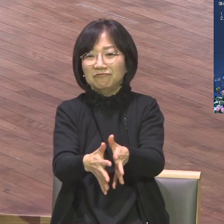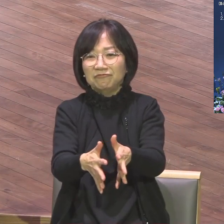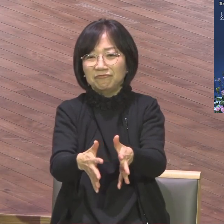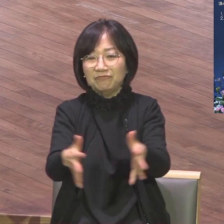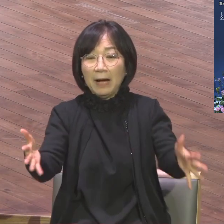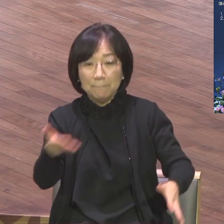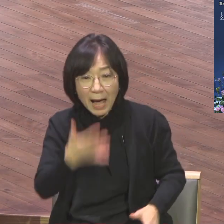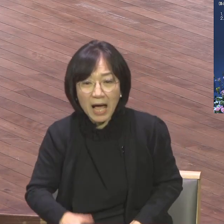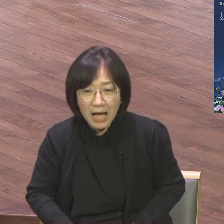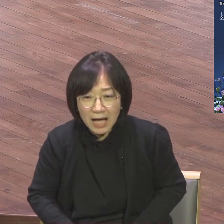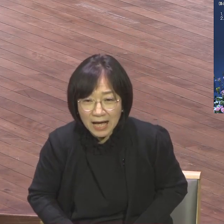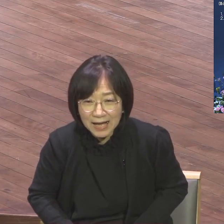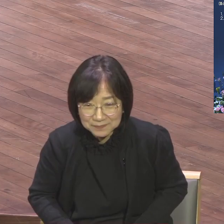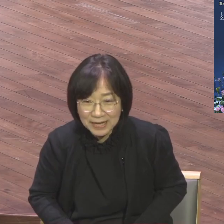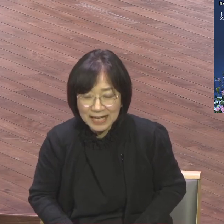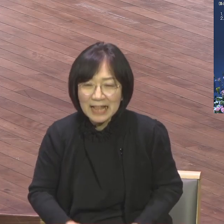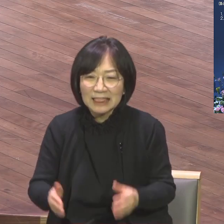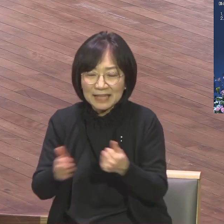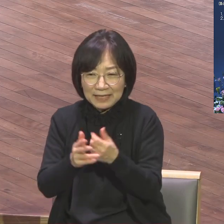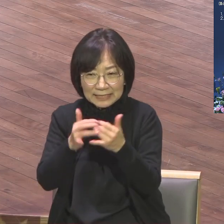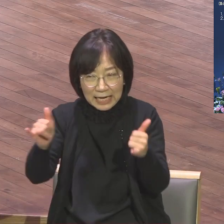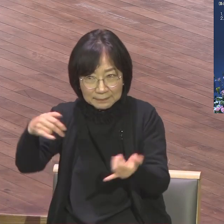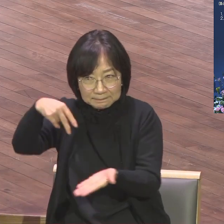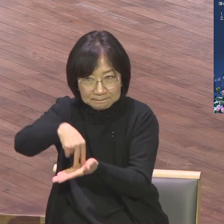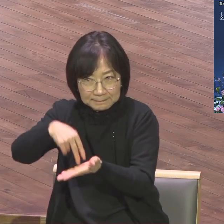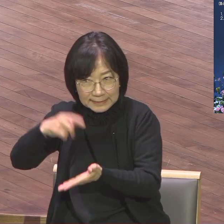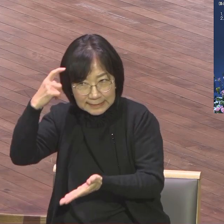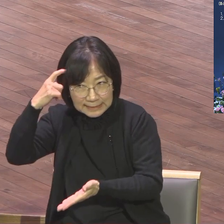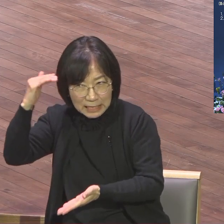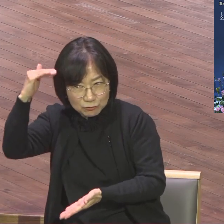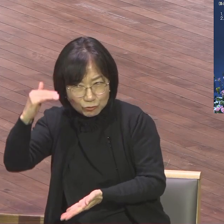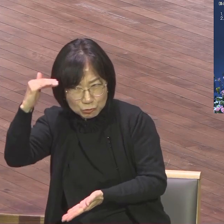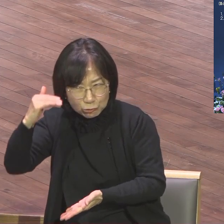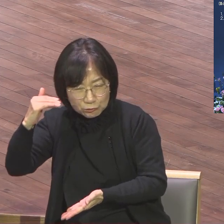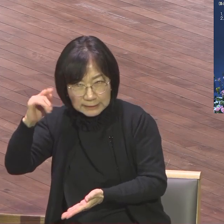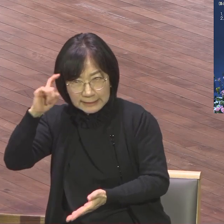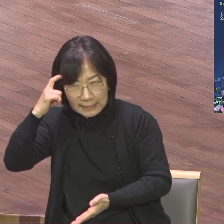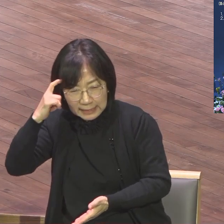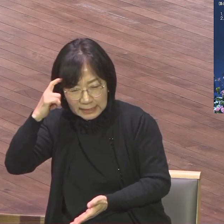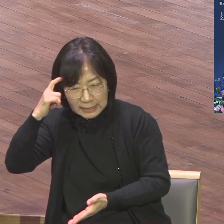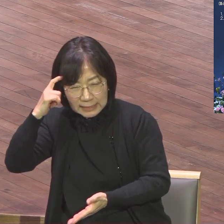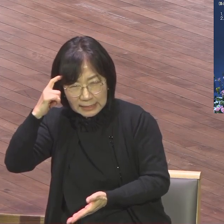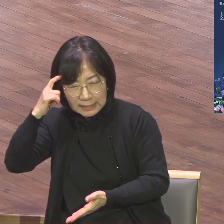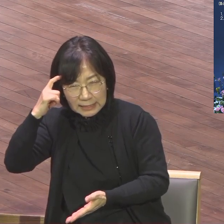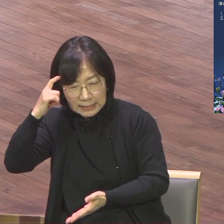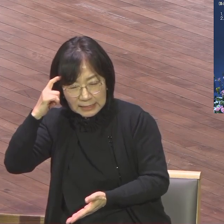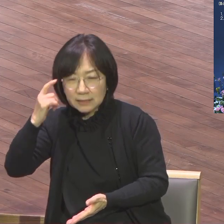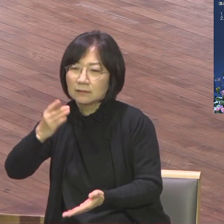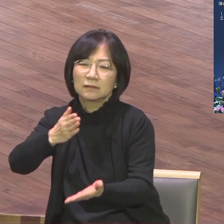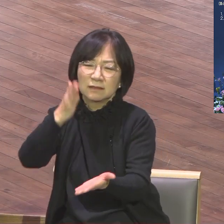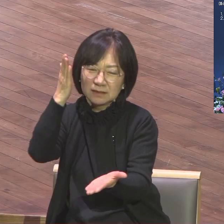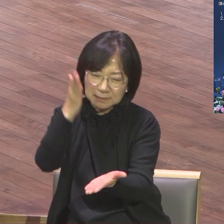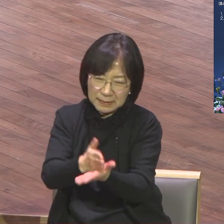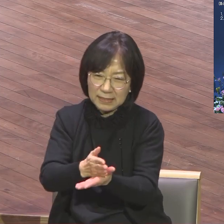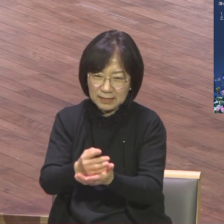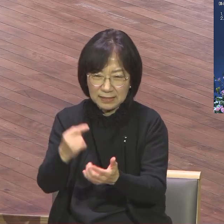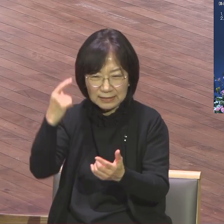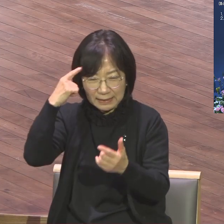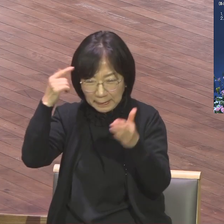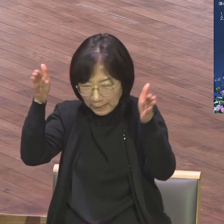내 수준에서 모든 것을 해석하고 판단하고 이해하려고 하지 말란 말이에요. 이게 신앙생활이에요.